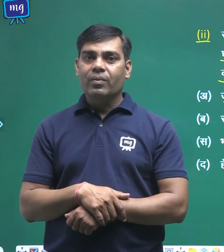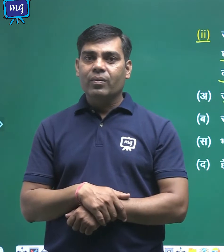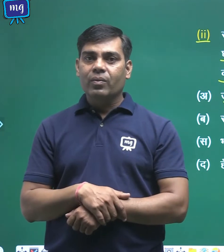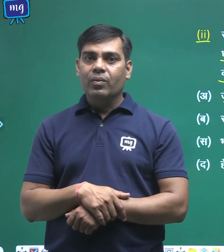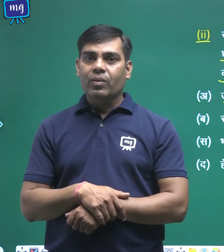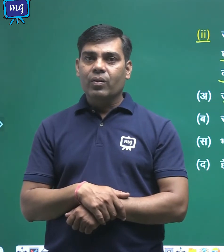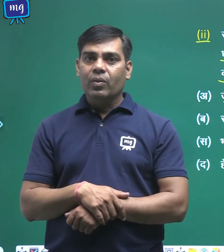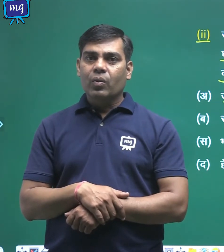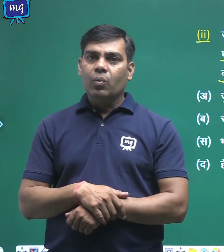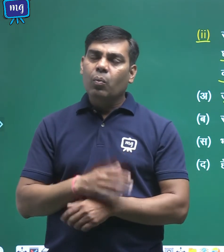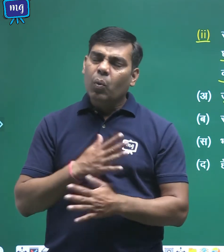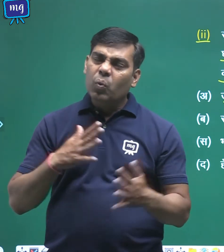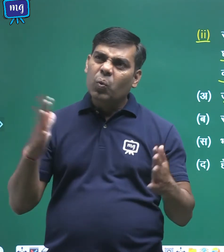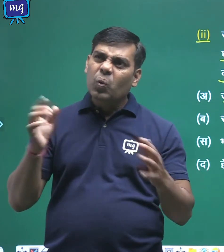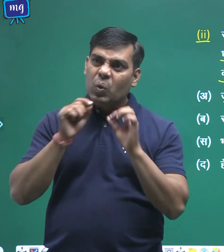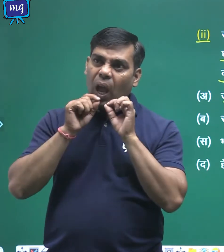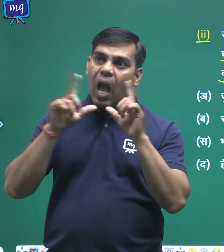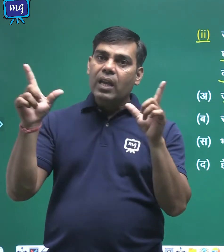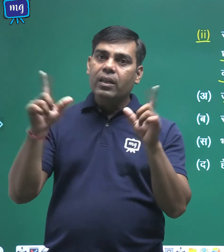जोर जोर से चिल्लाई,